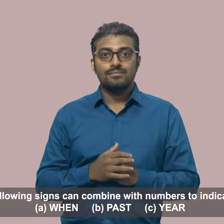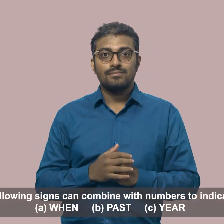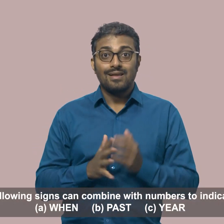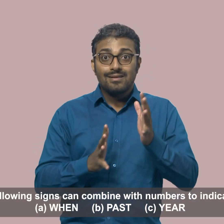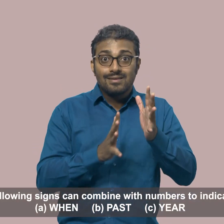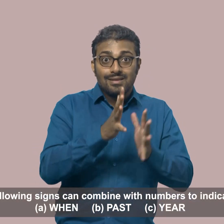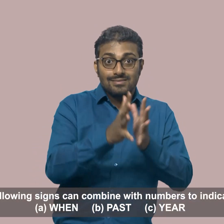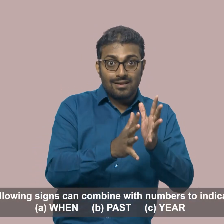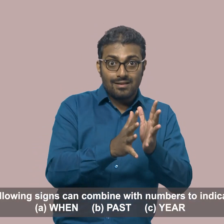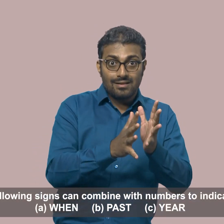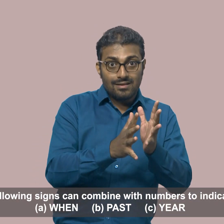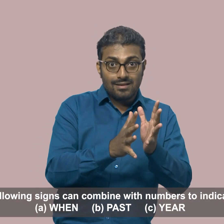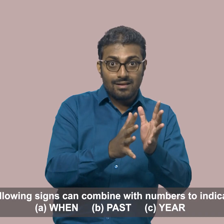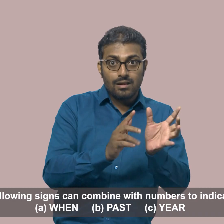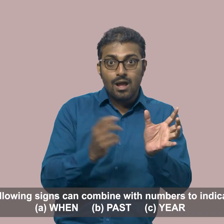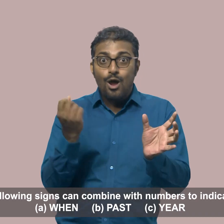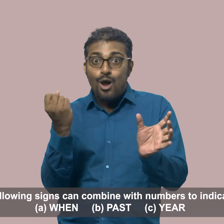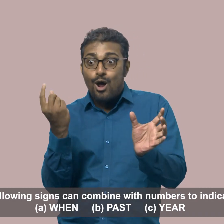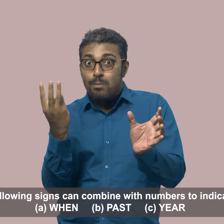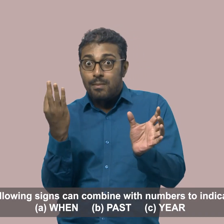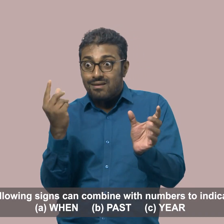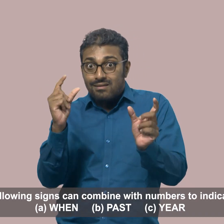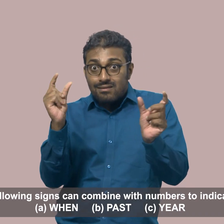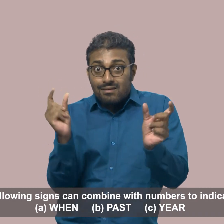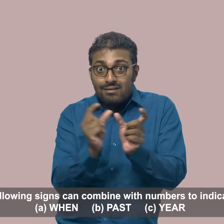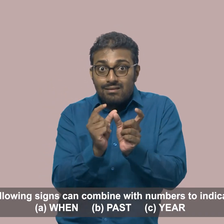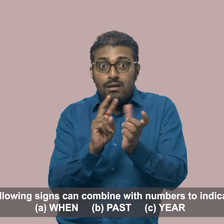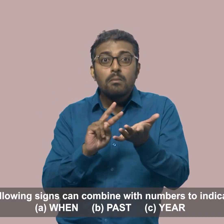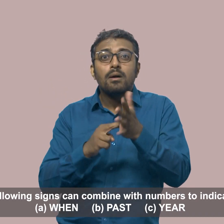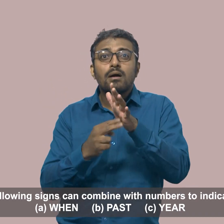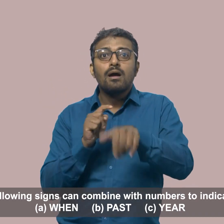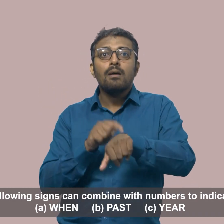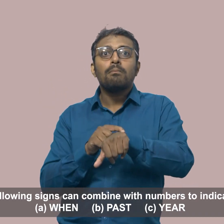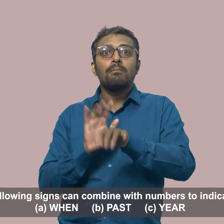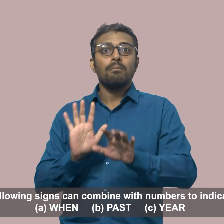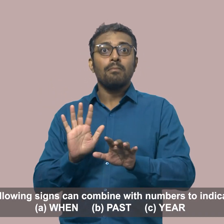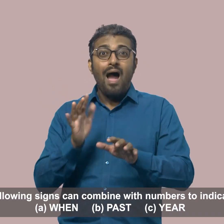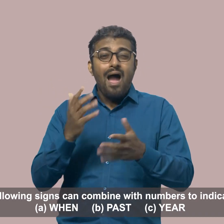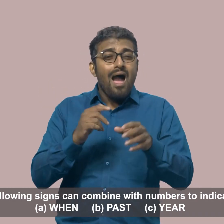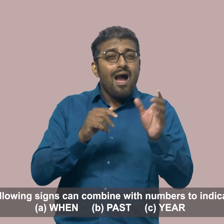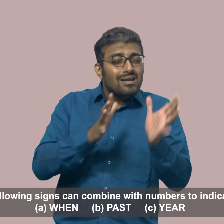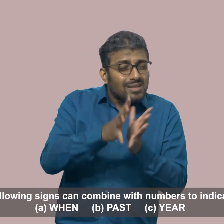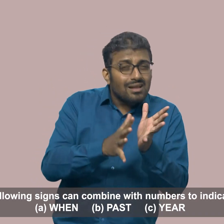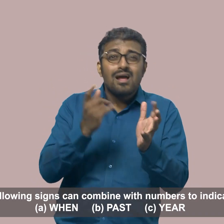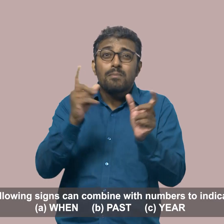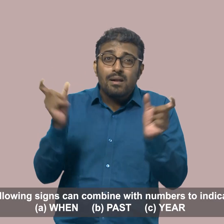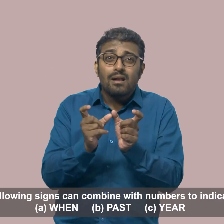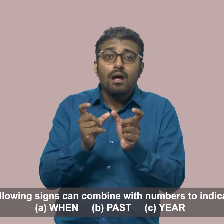सेकेंड का सेकेंड क्वेश्चन है, which of the following sign can combine with numbers to indicate